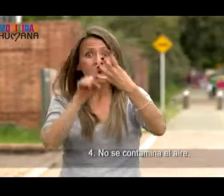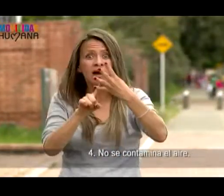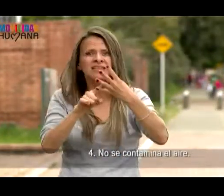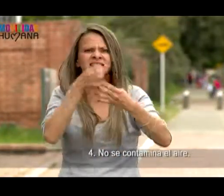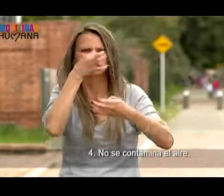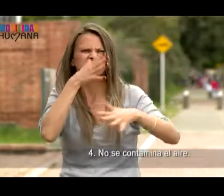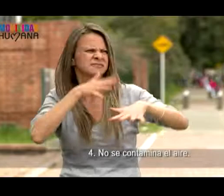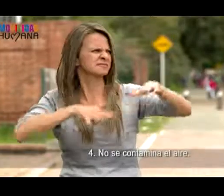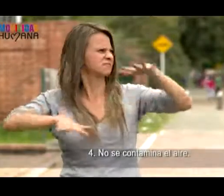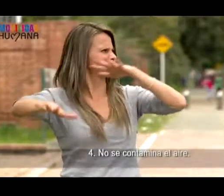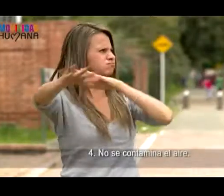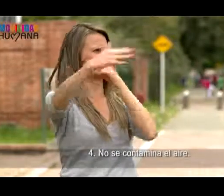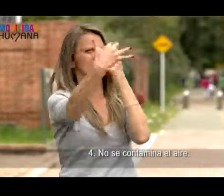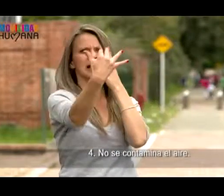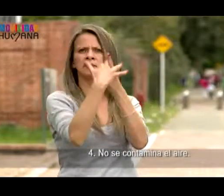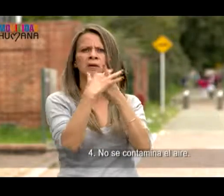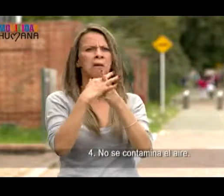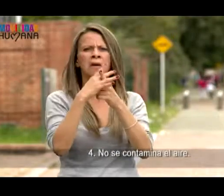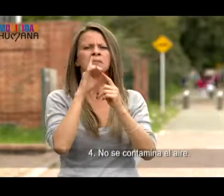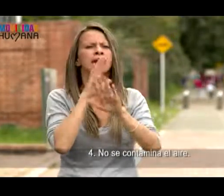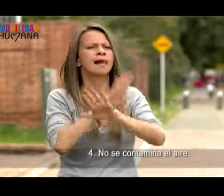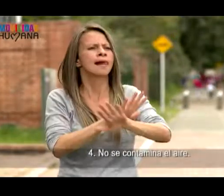Cuarto, no se contamina el aire.